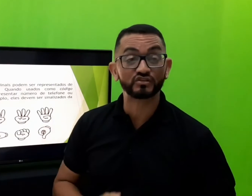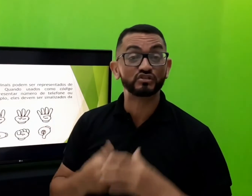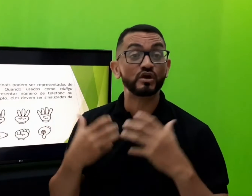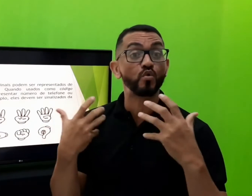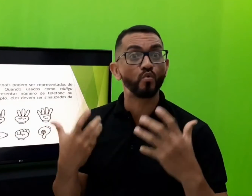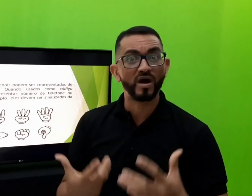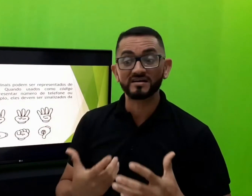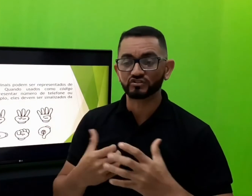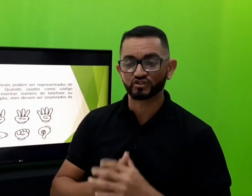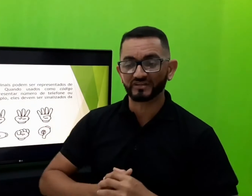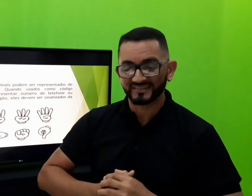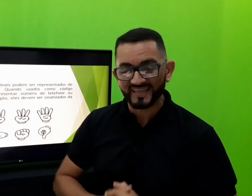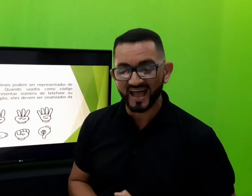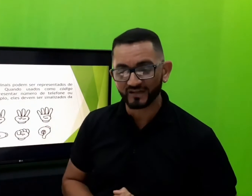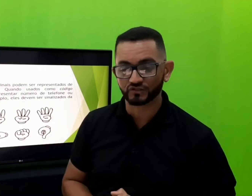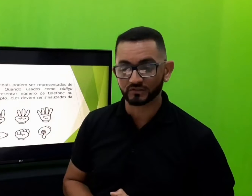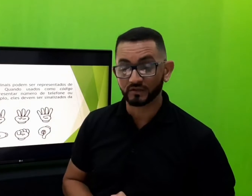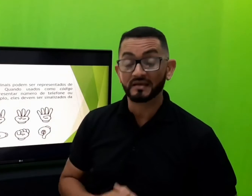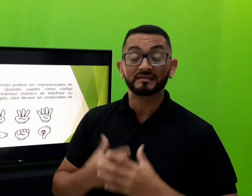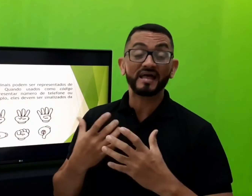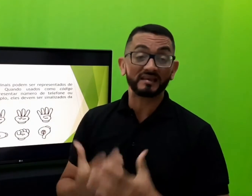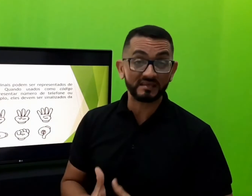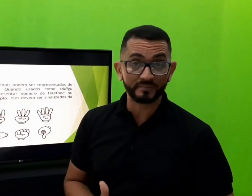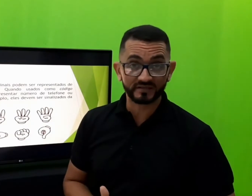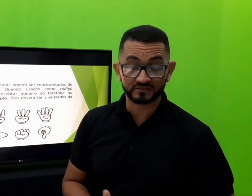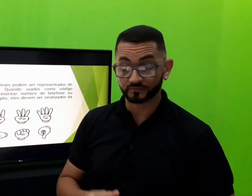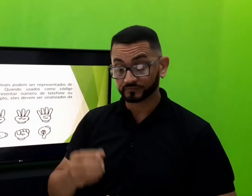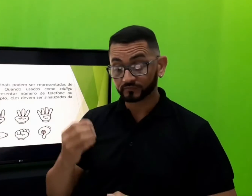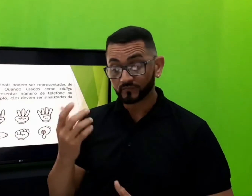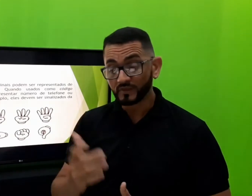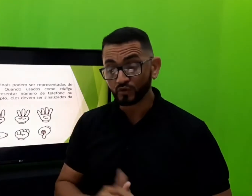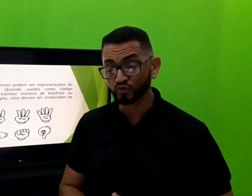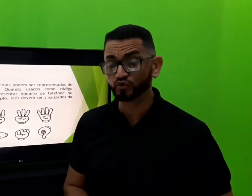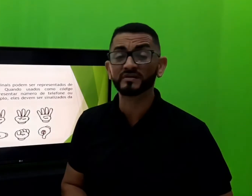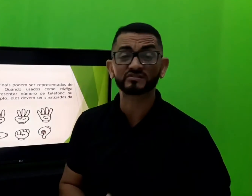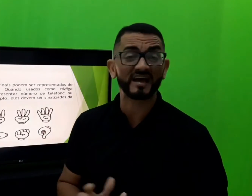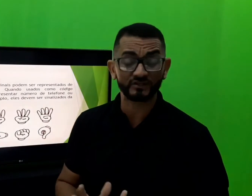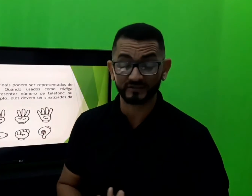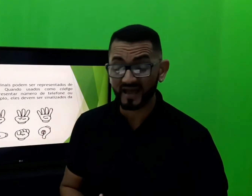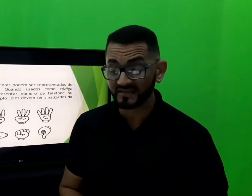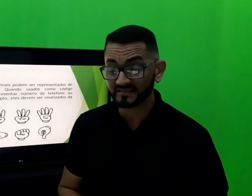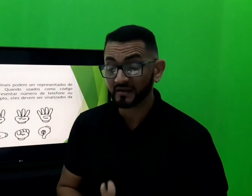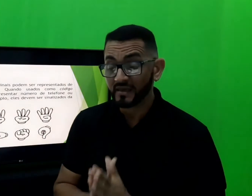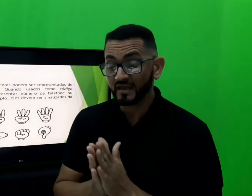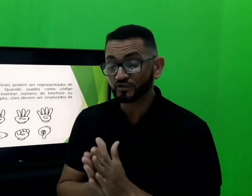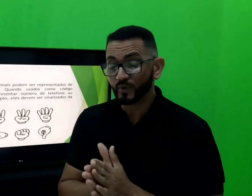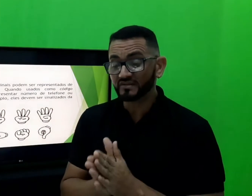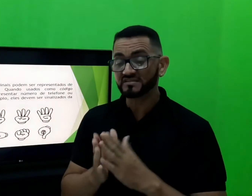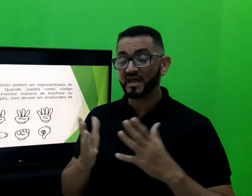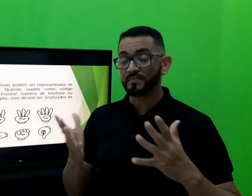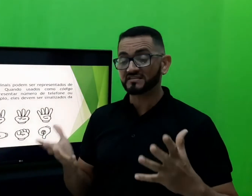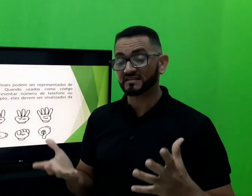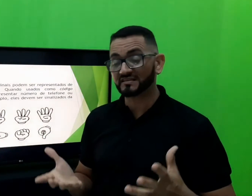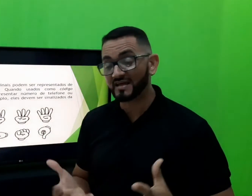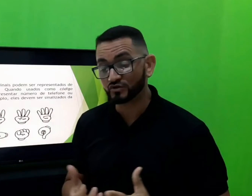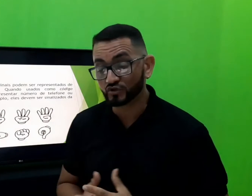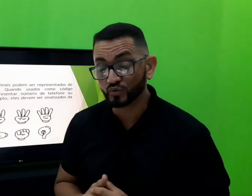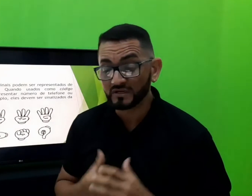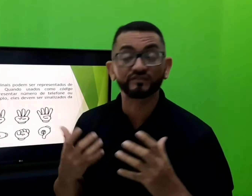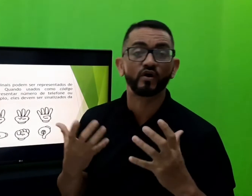De quantidade. Na Libras, os números cardinais, eles podem ser representados de 2